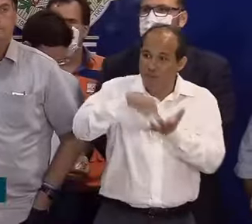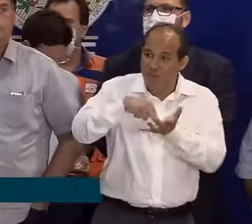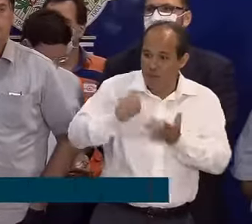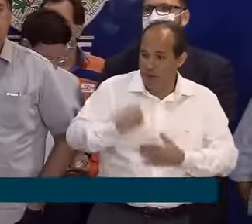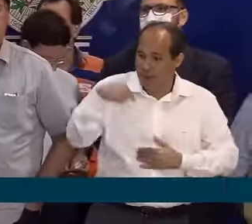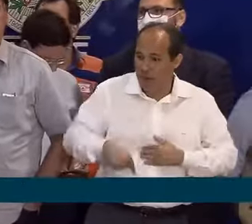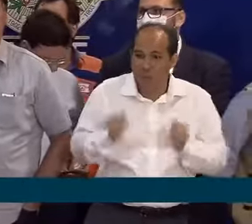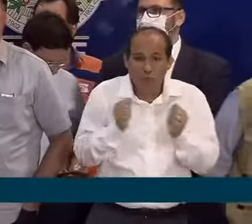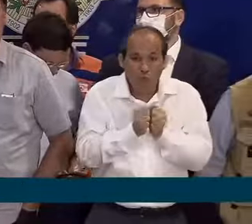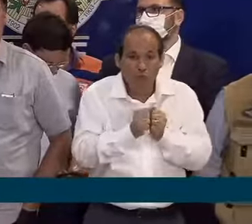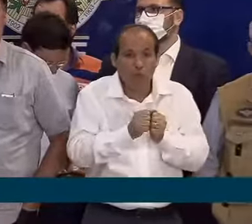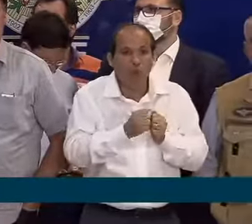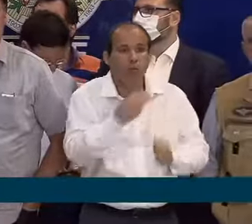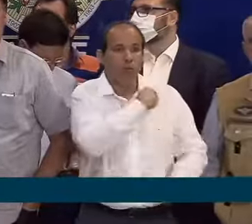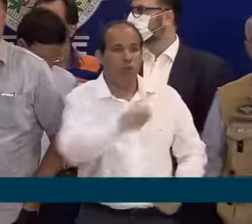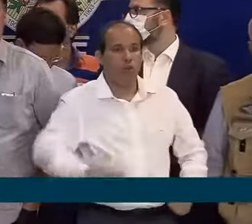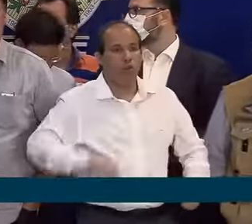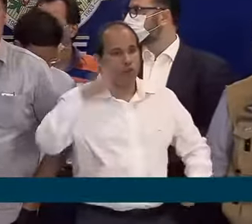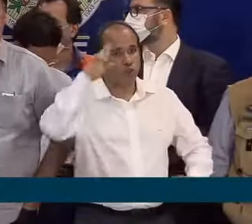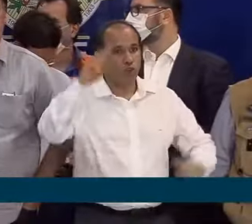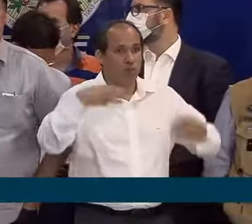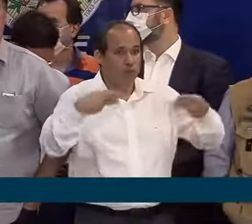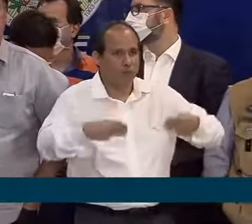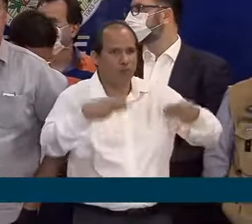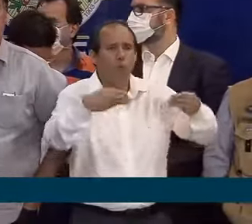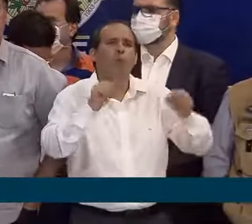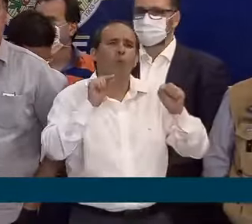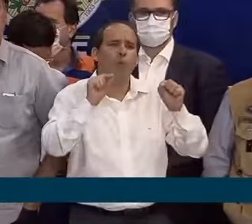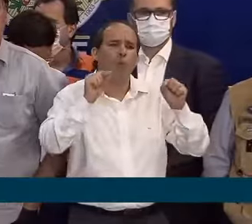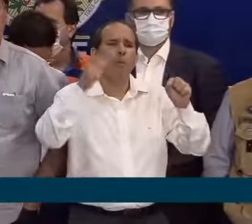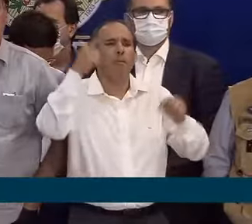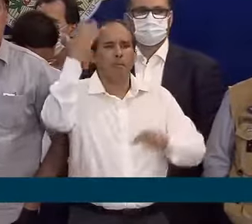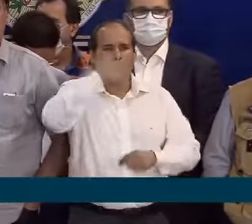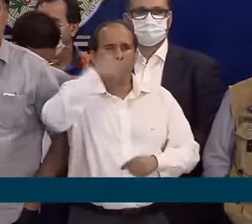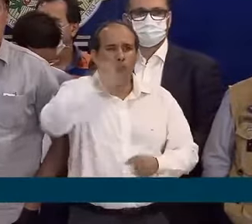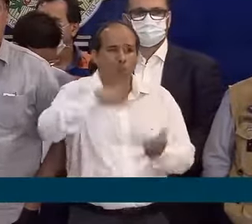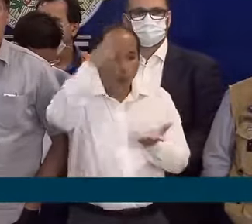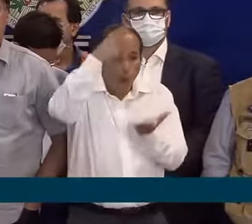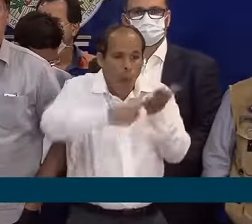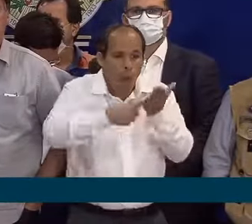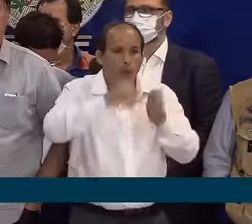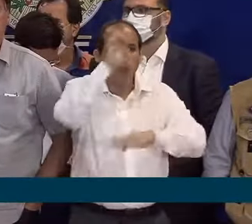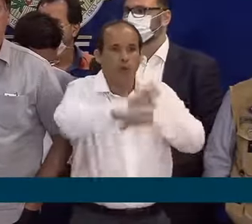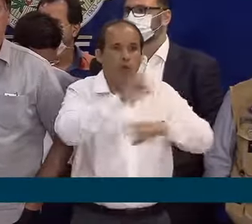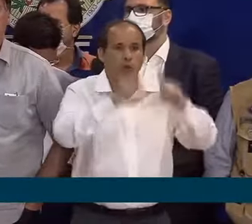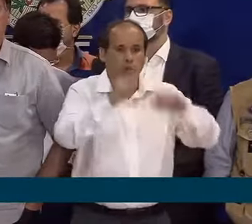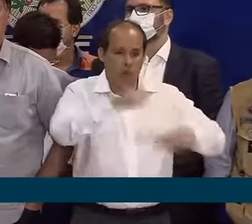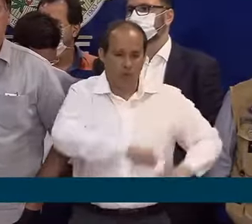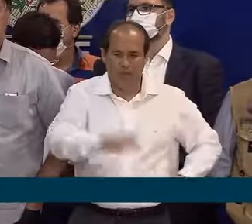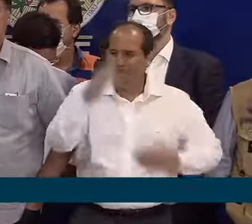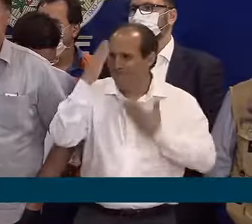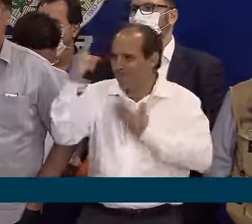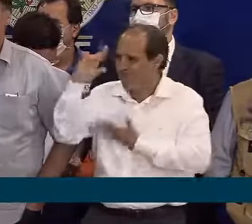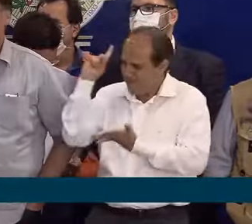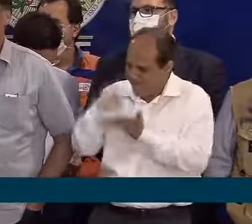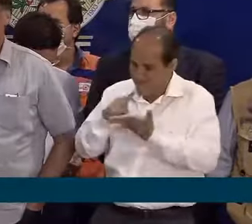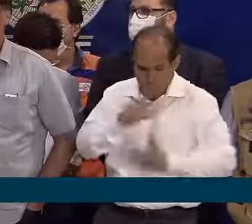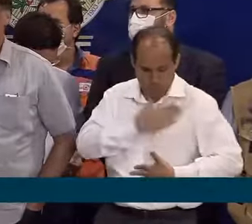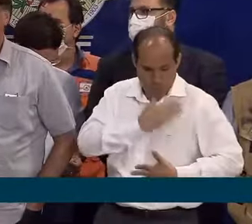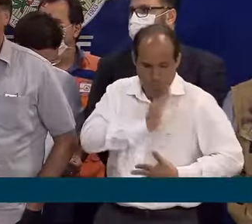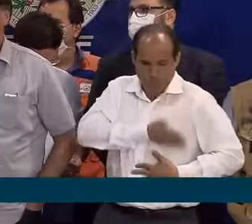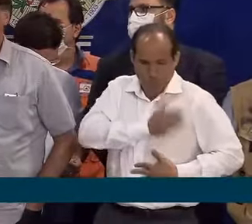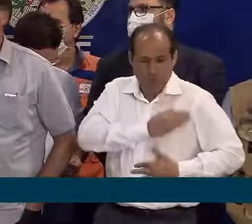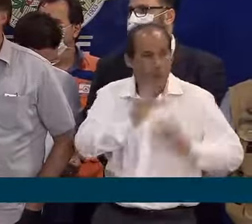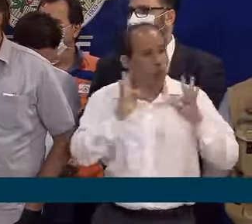com os ministros de Estado. Reforça o seu compromisso com o Acre. Meu muito obrigado de coração a toda a